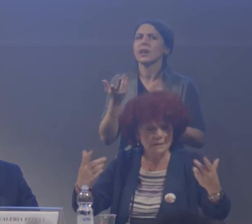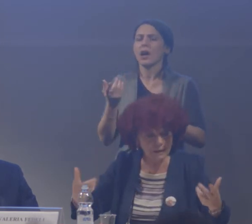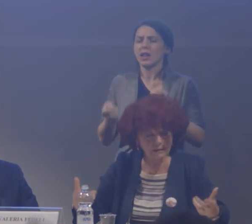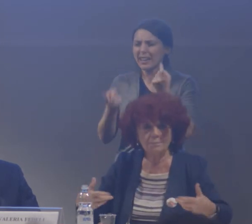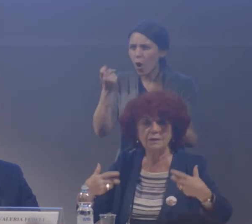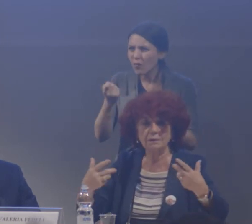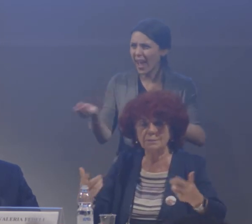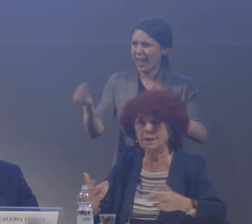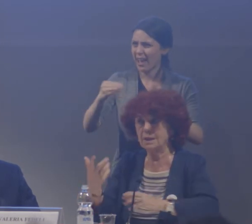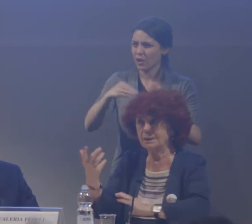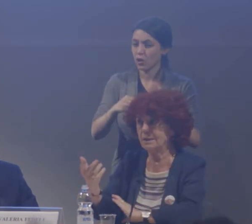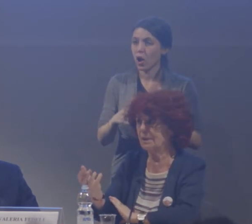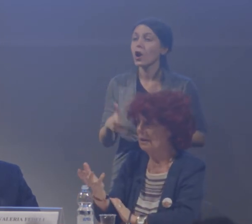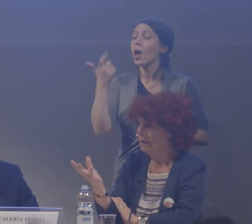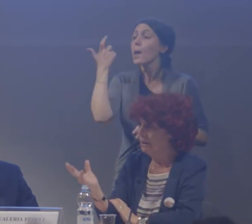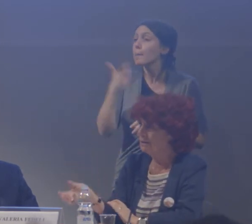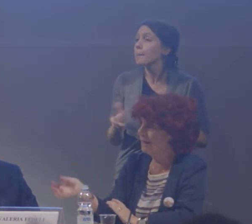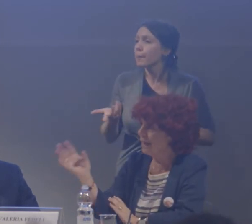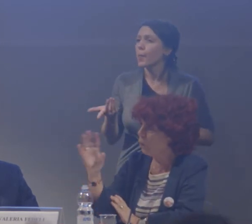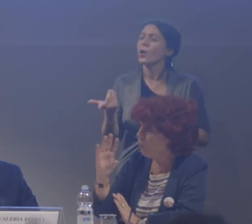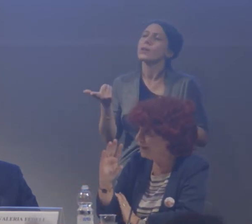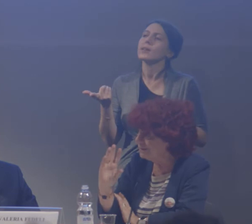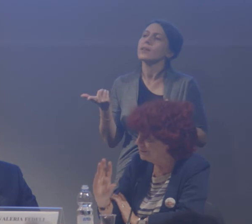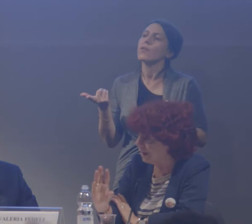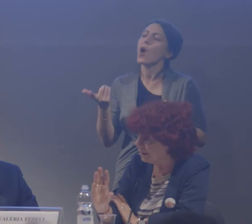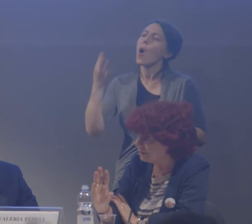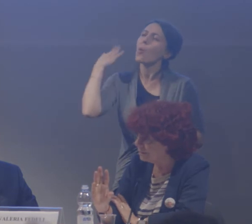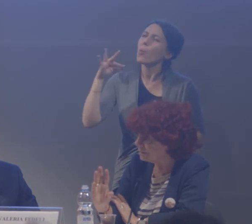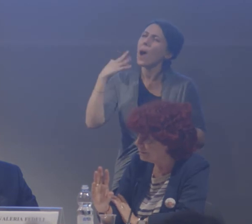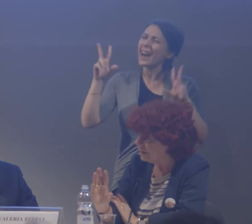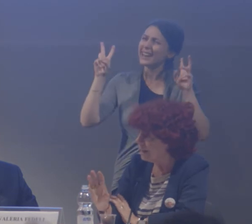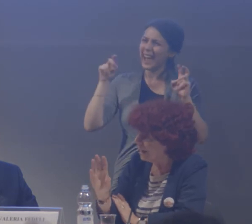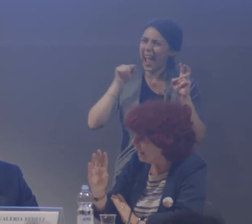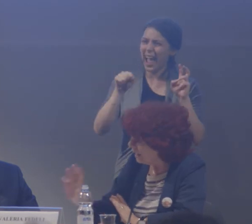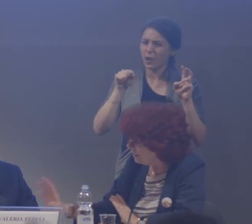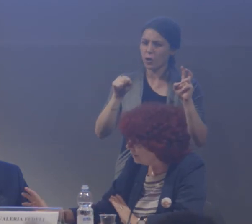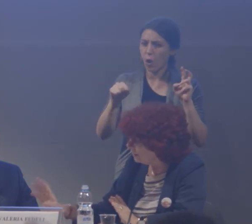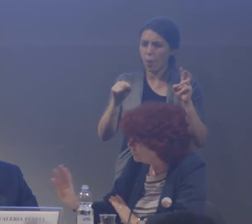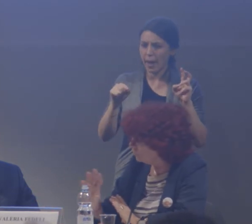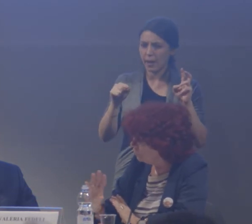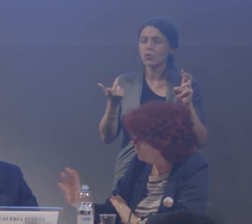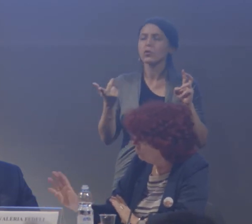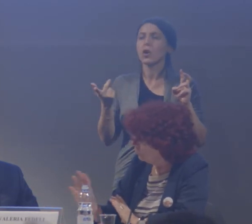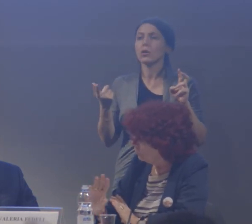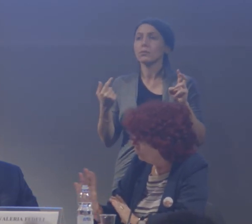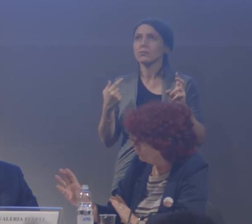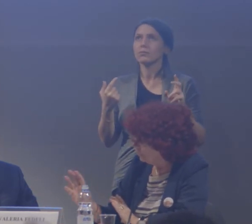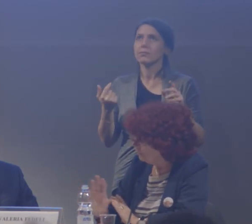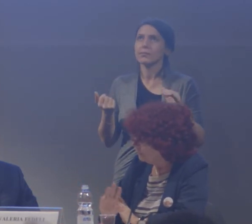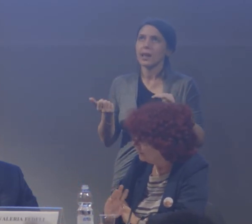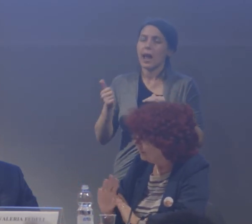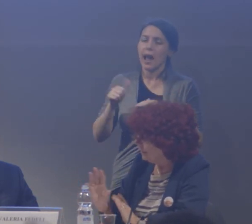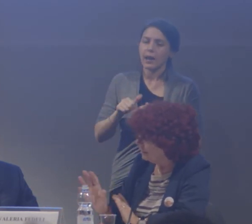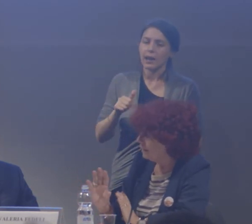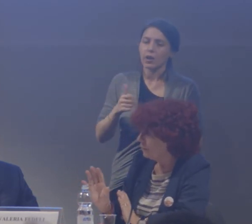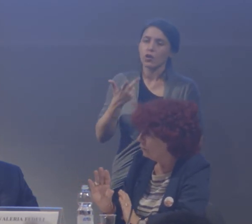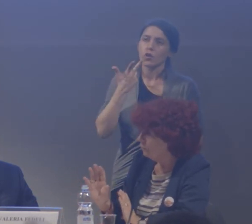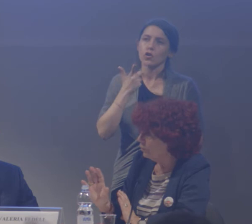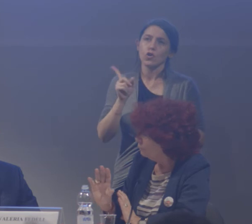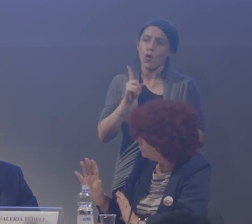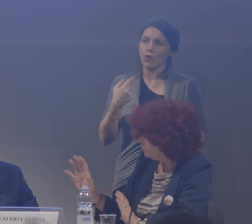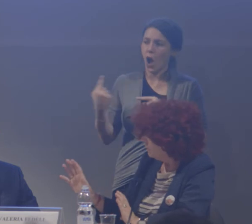innovazione, esattamente perché il tema della qualità, anche adesso io qui non voglio essere